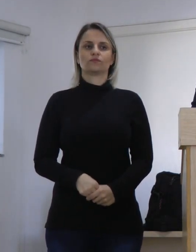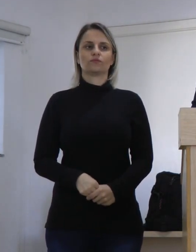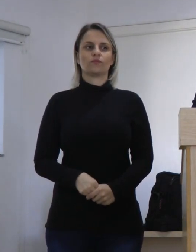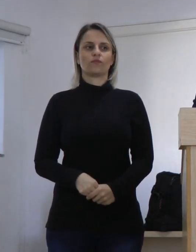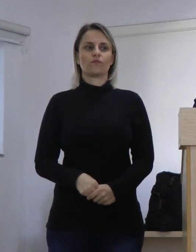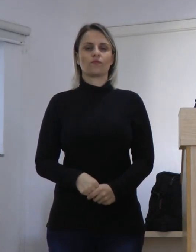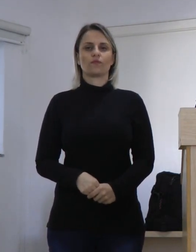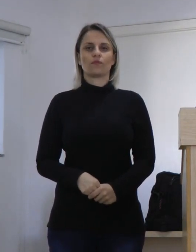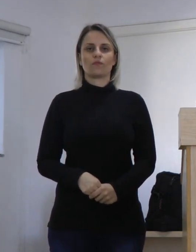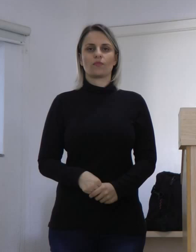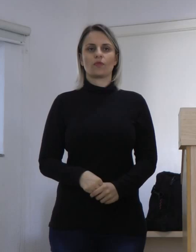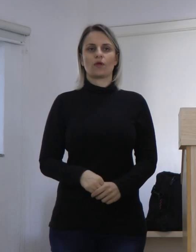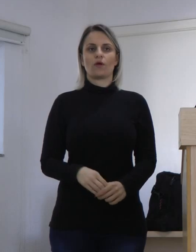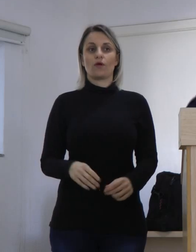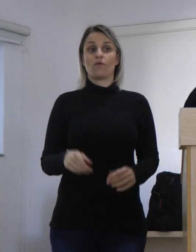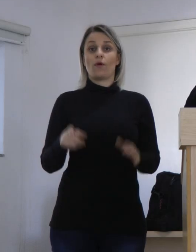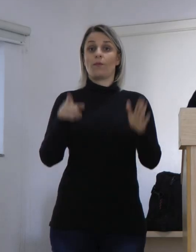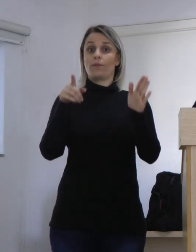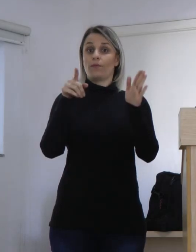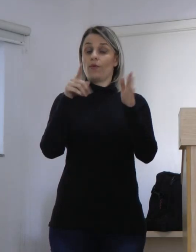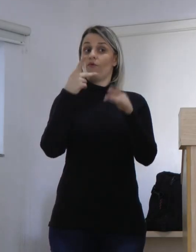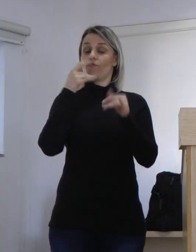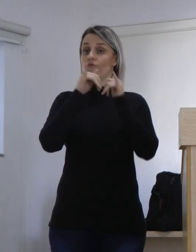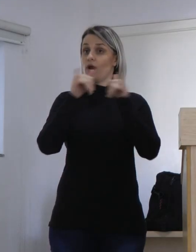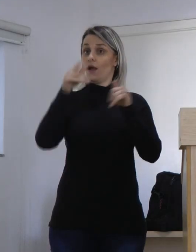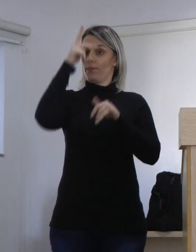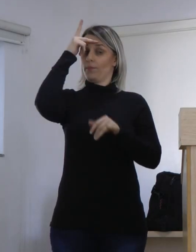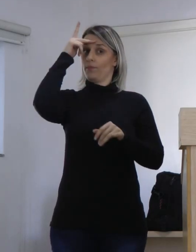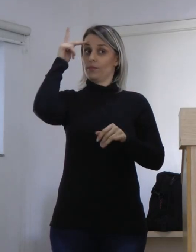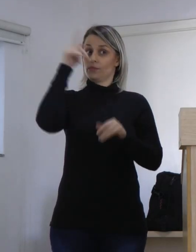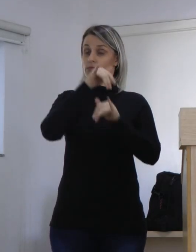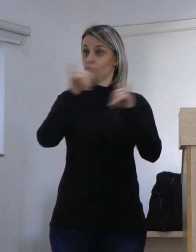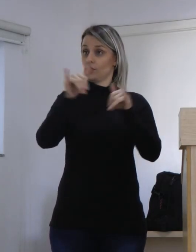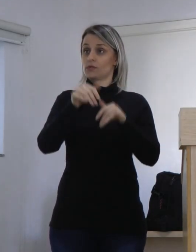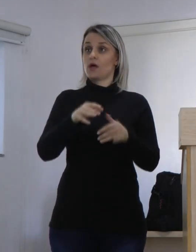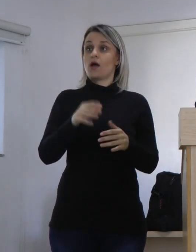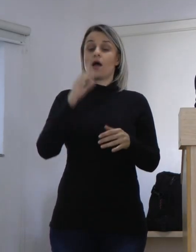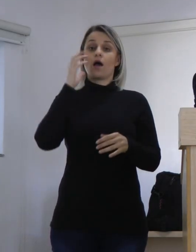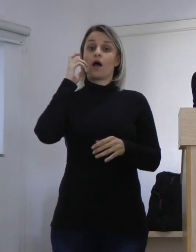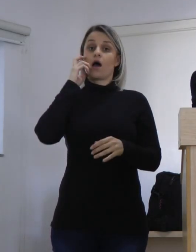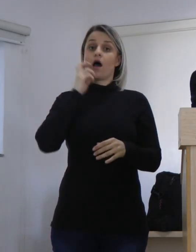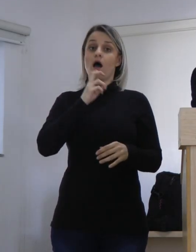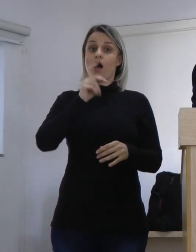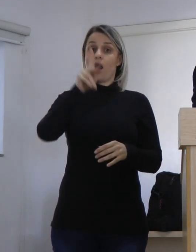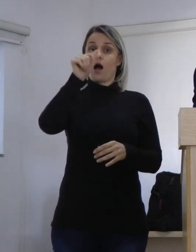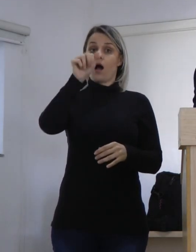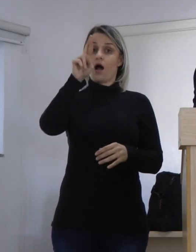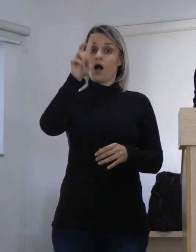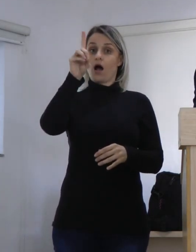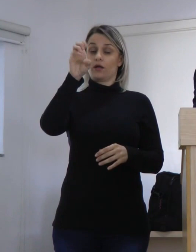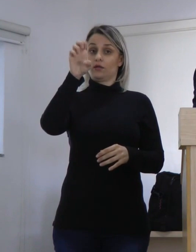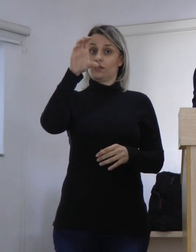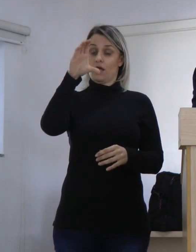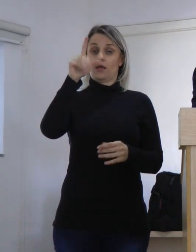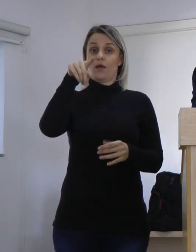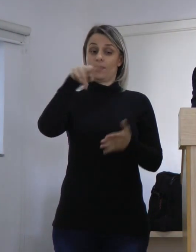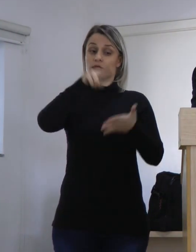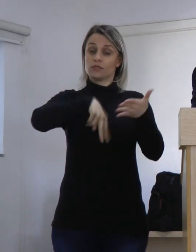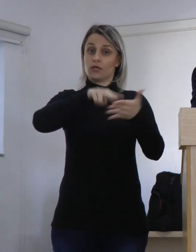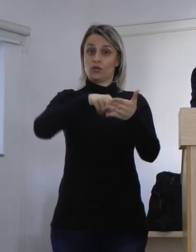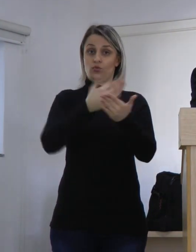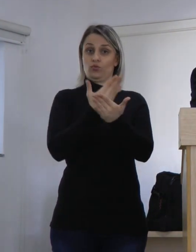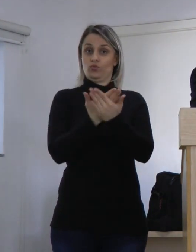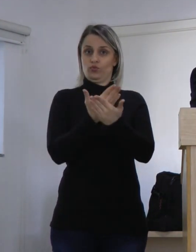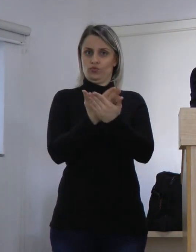Olha, pessoal, Kardec não é para ser lido, não é para ser estudado. Isso aqui é obra básica, a Gênese, não é?